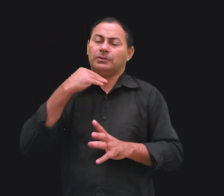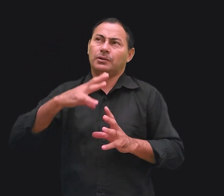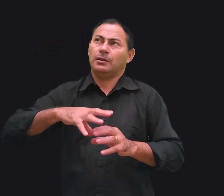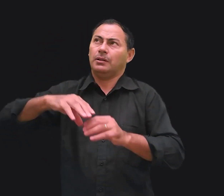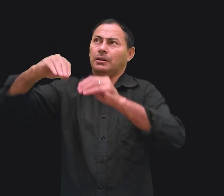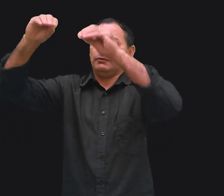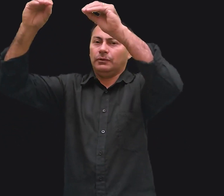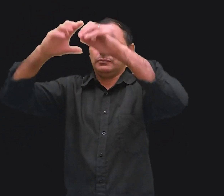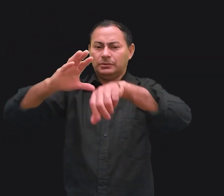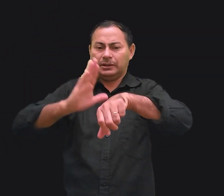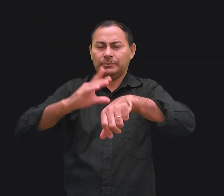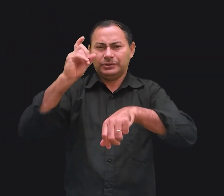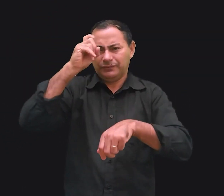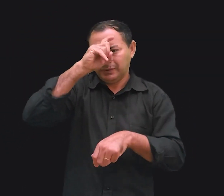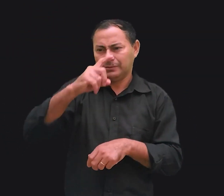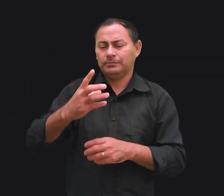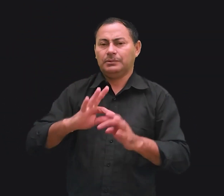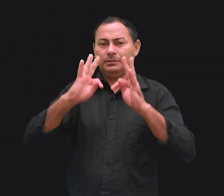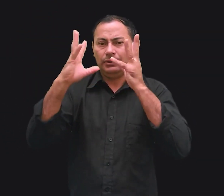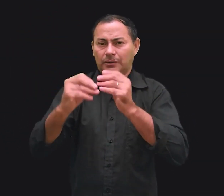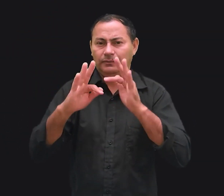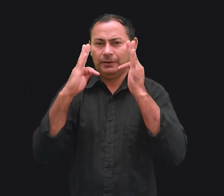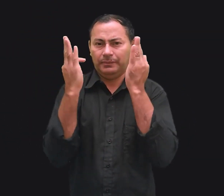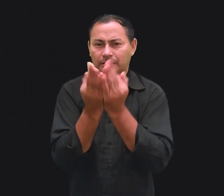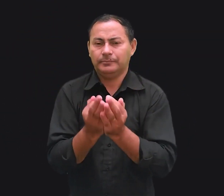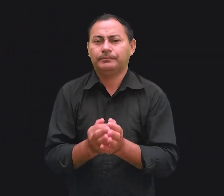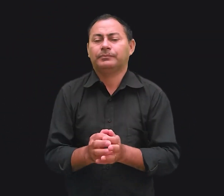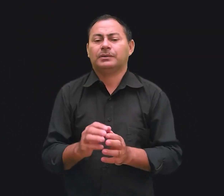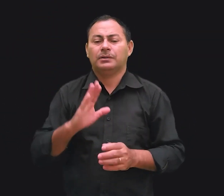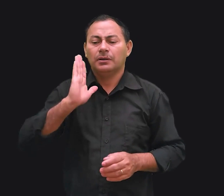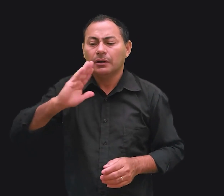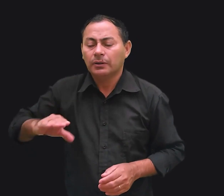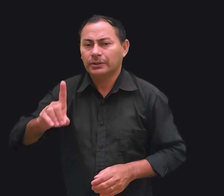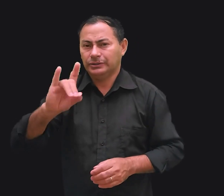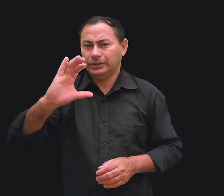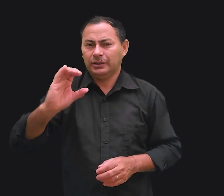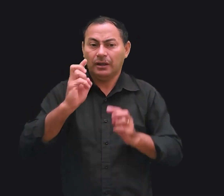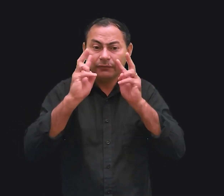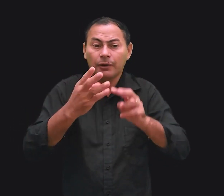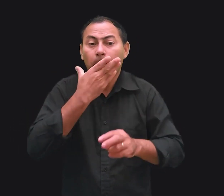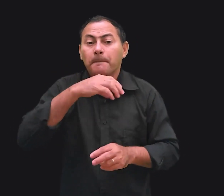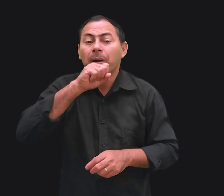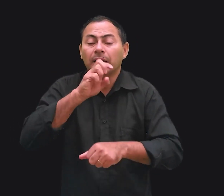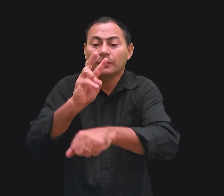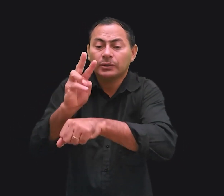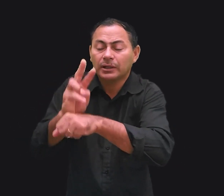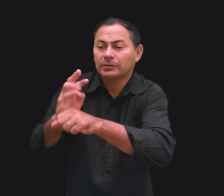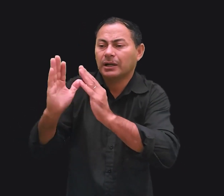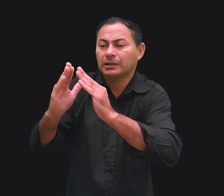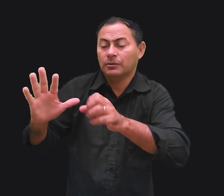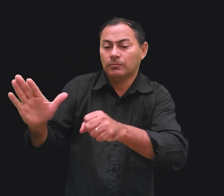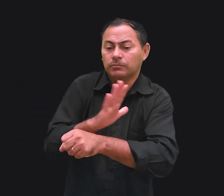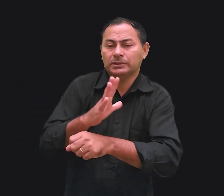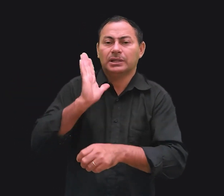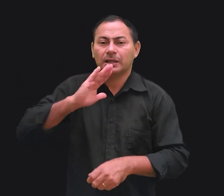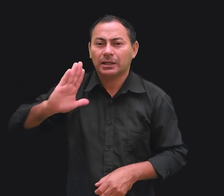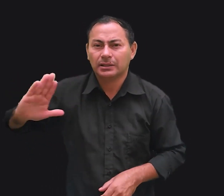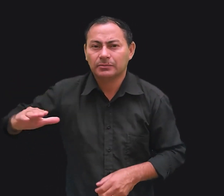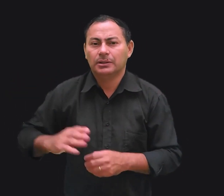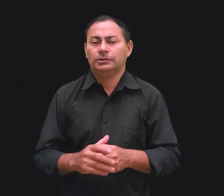Dick Woodward. Foi um período muito difícil para toda a família. O pequeno Dick via seu pai cuidar de uma casa cheia de